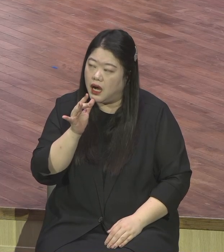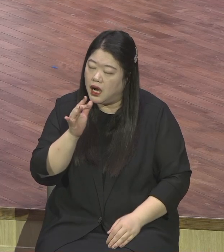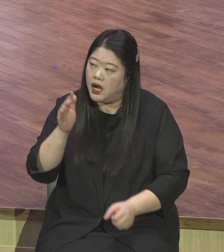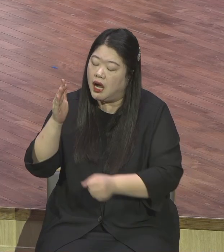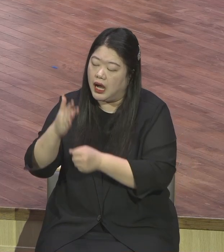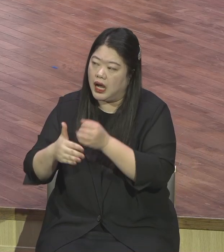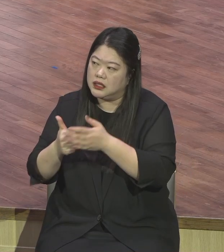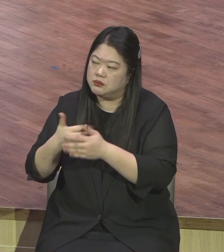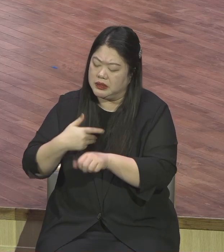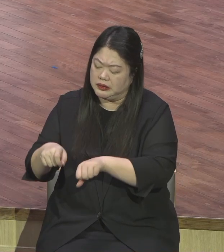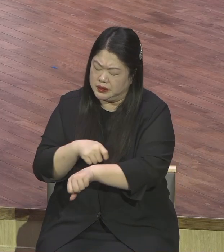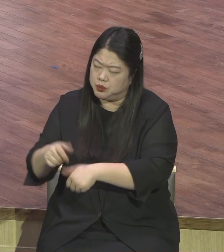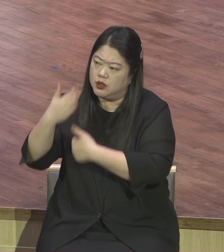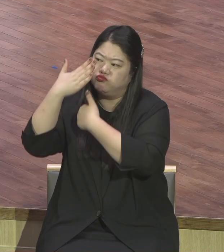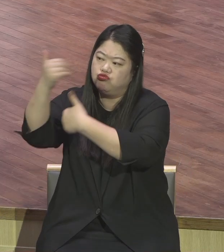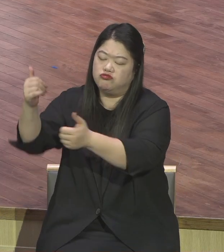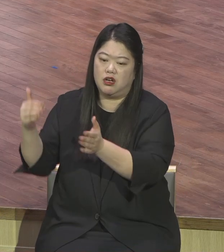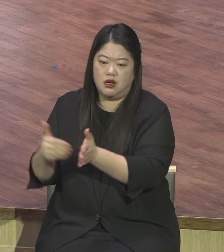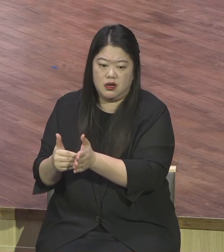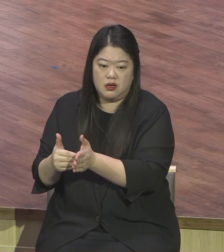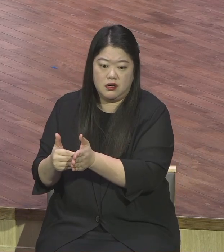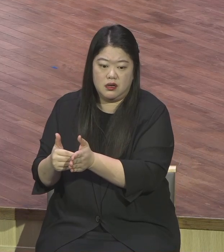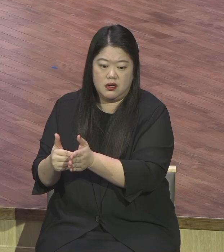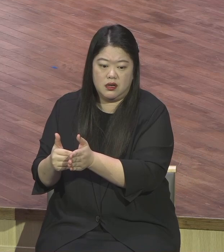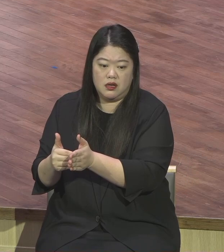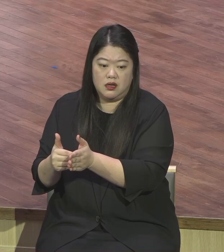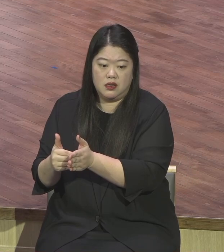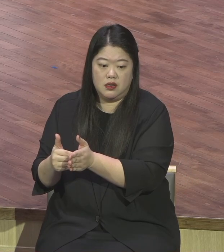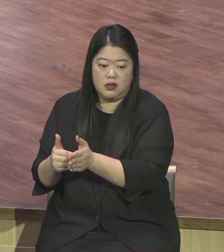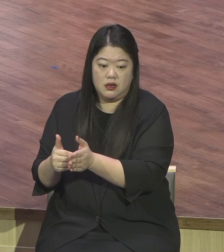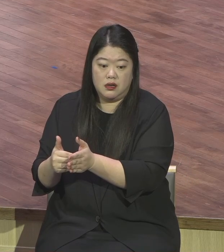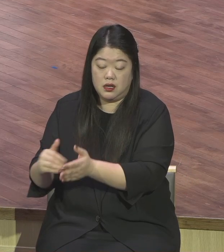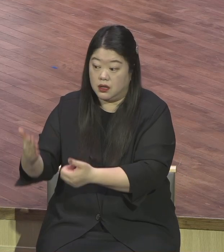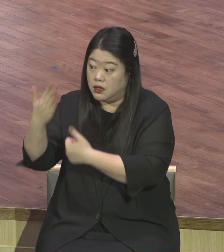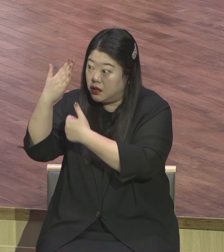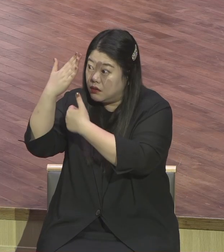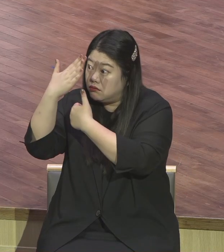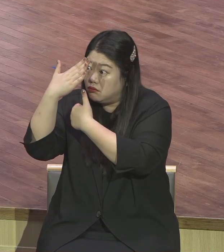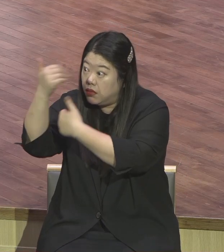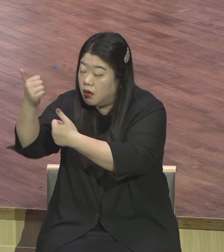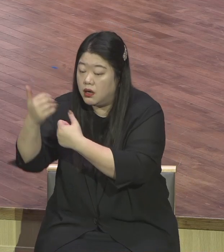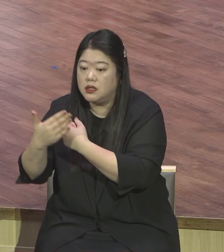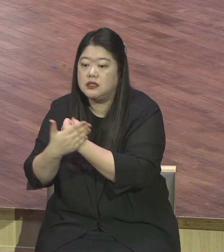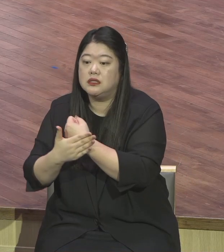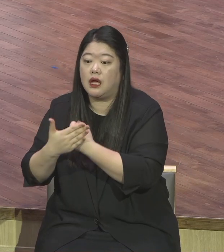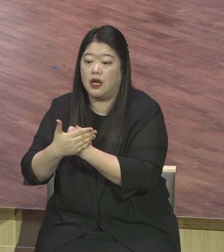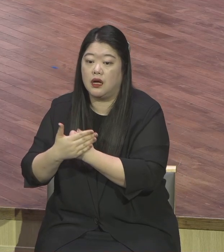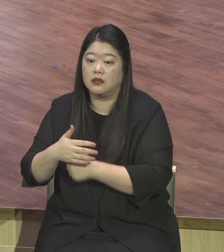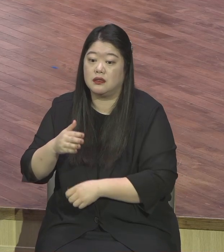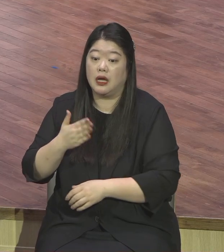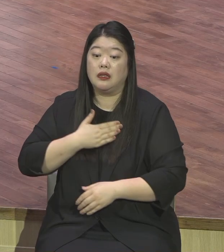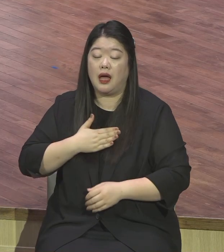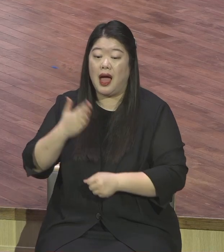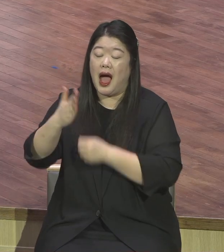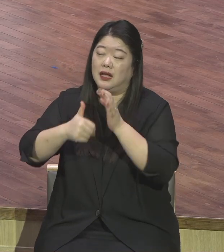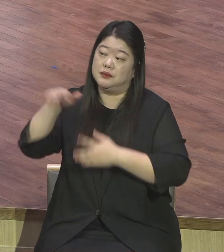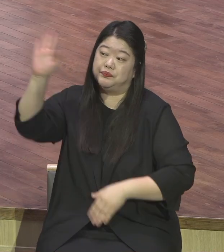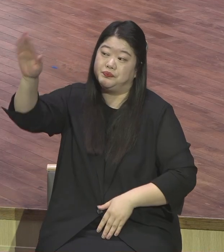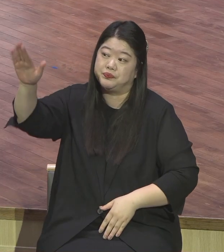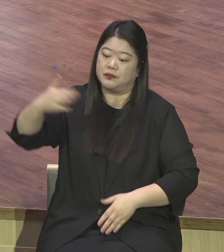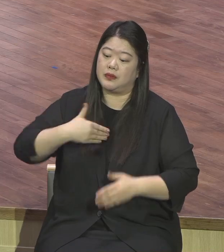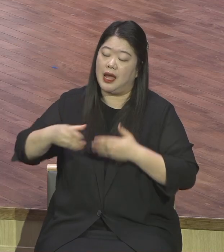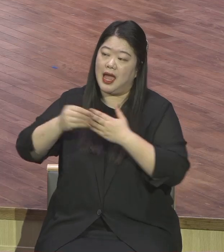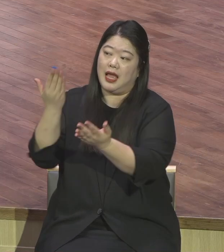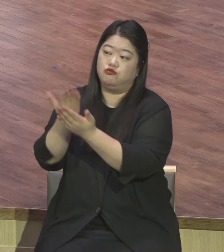한마디로 하나님의 은혜였음을 고백하고 있어요. 은혜입니다. 은혜 뭐 교만할 것도 없고 실망할